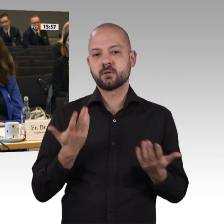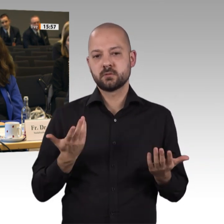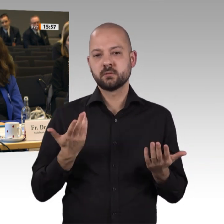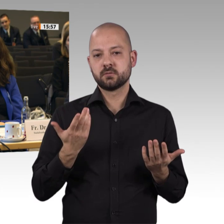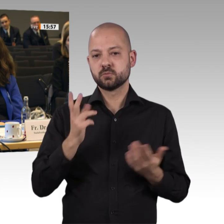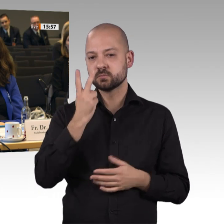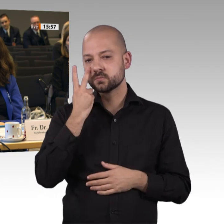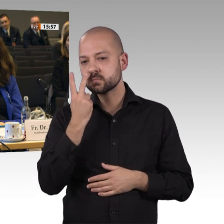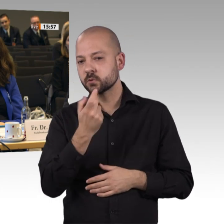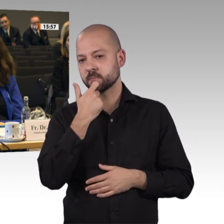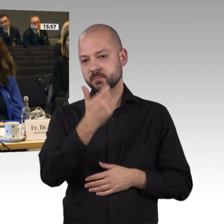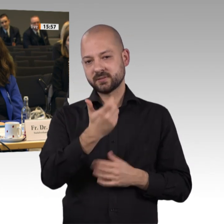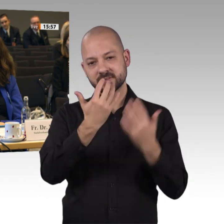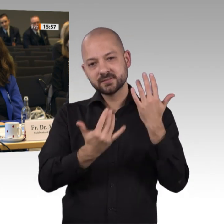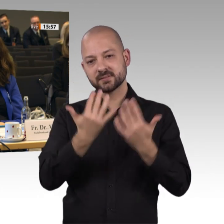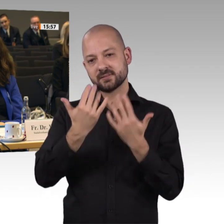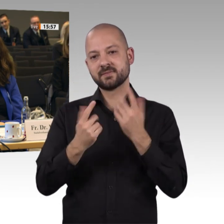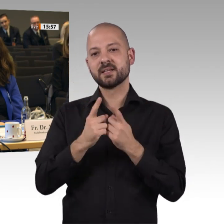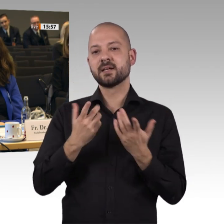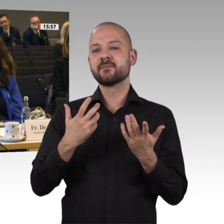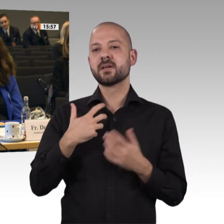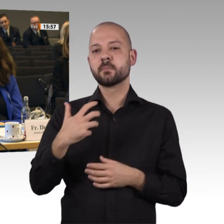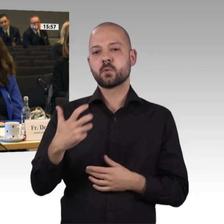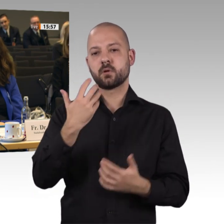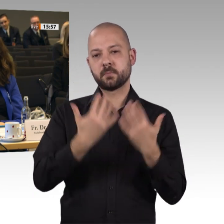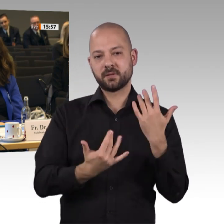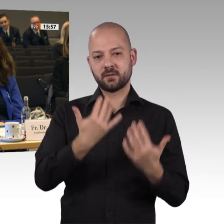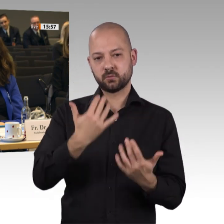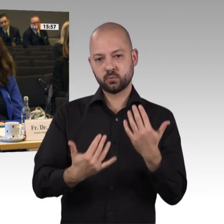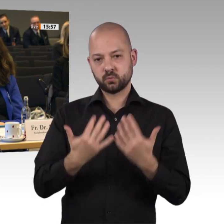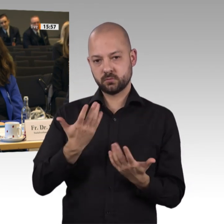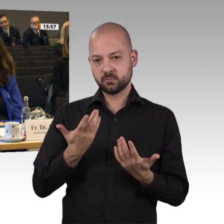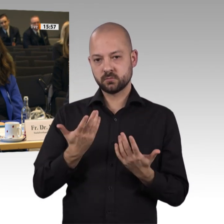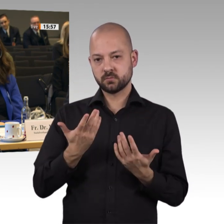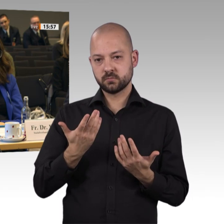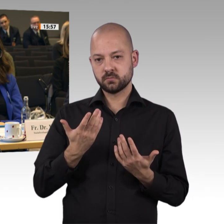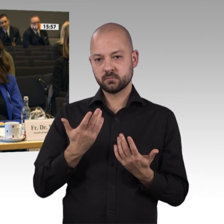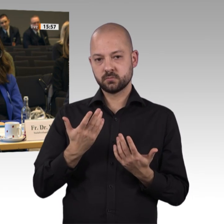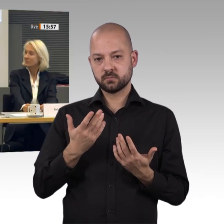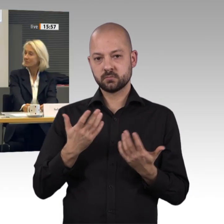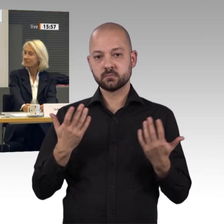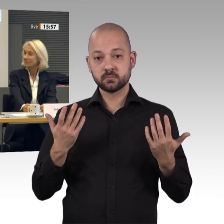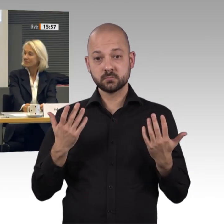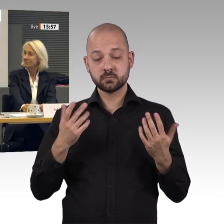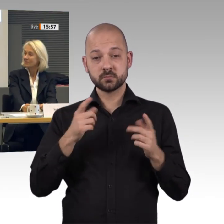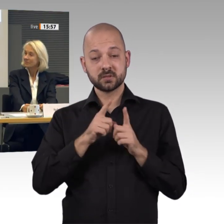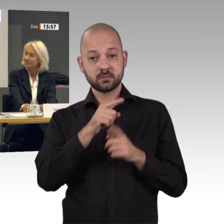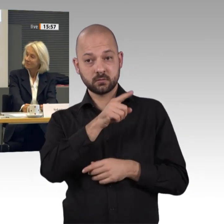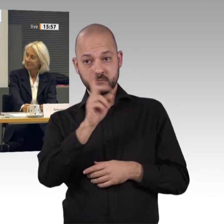ja die Vermögenssteuer einführen und dann wäre das Problem aus unserer Sicht jedenfalls zu lösen. Herr Bohl, bitte.